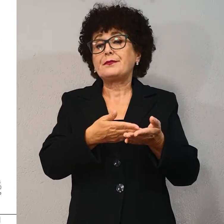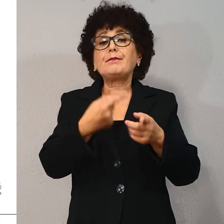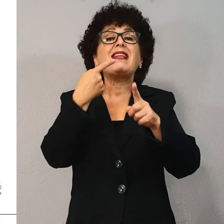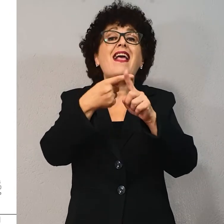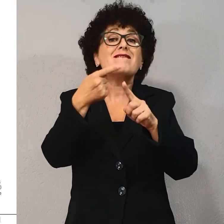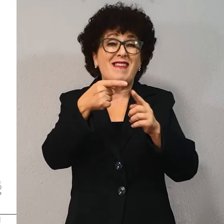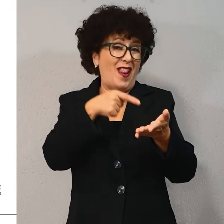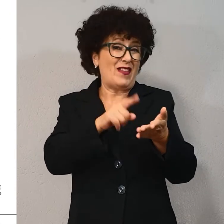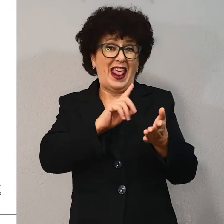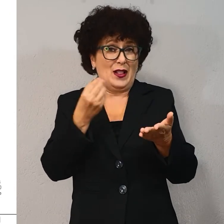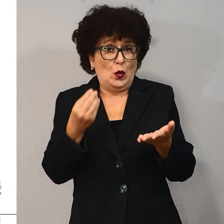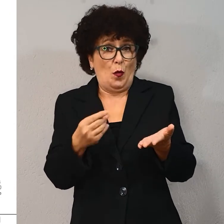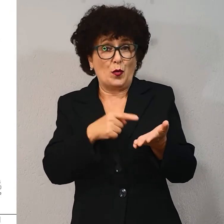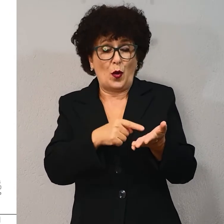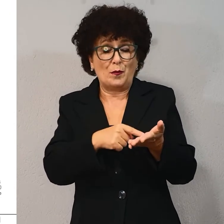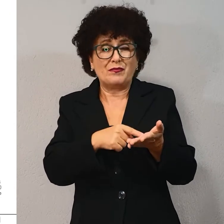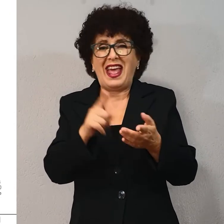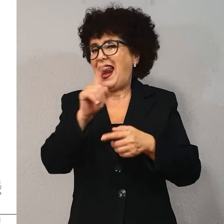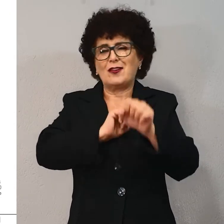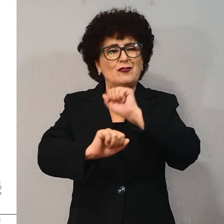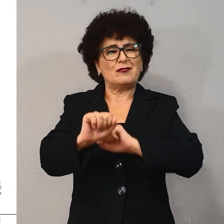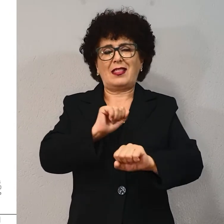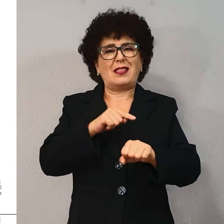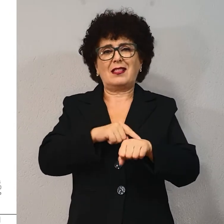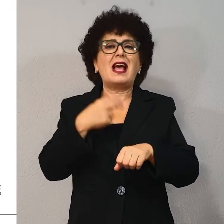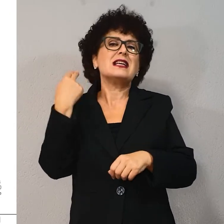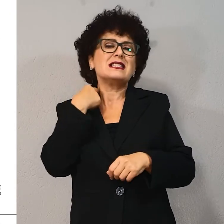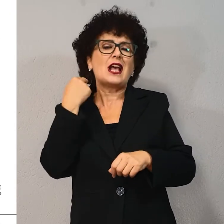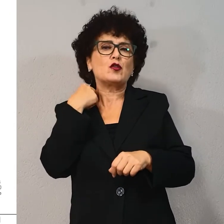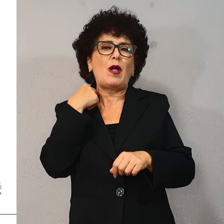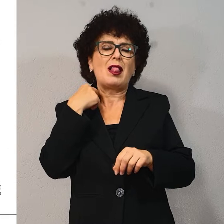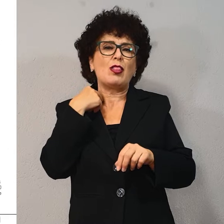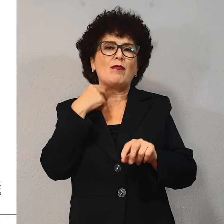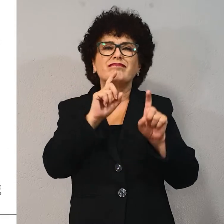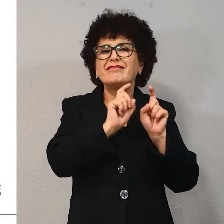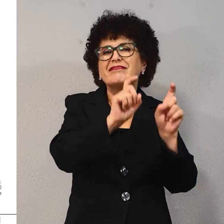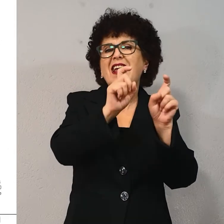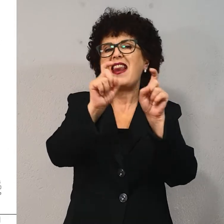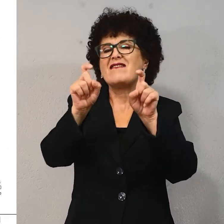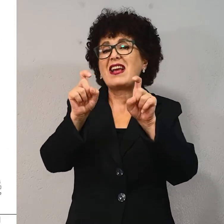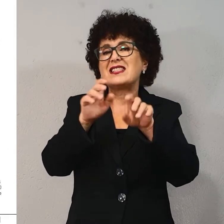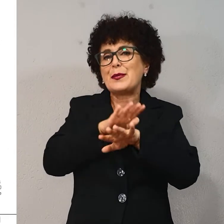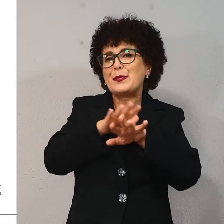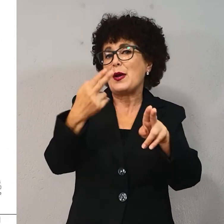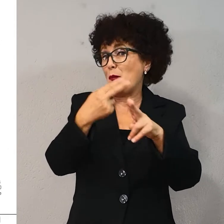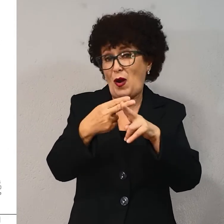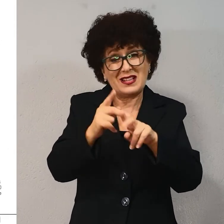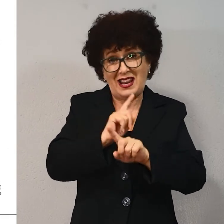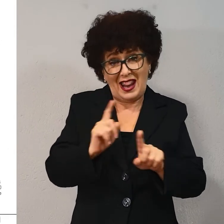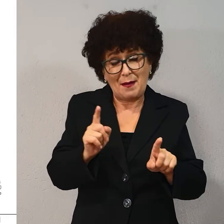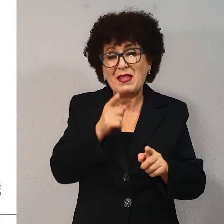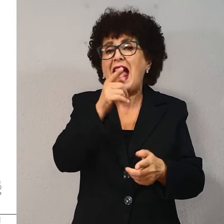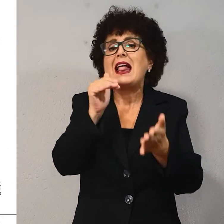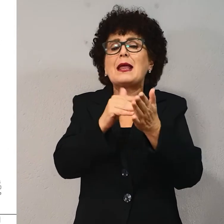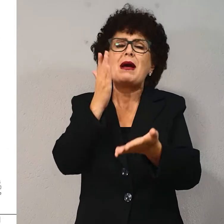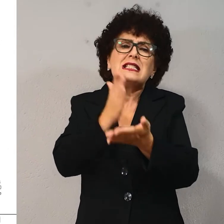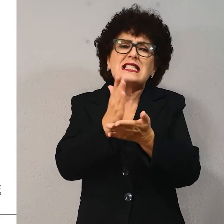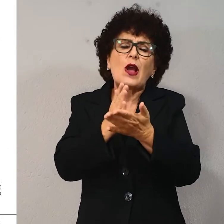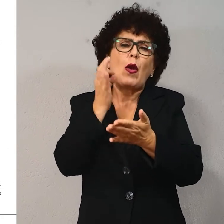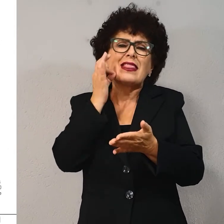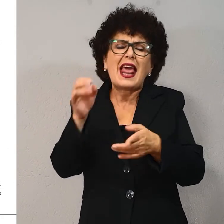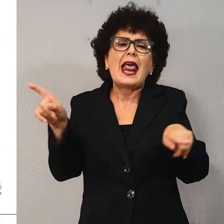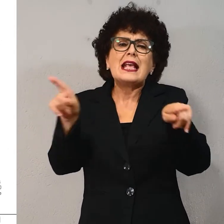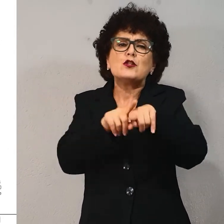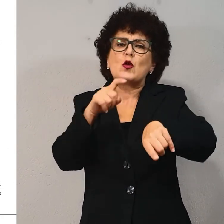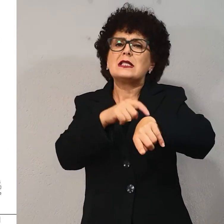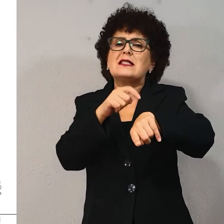Недостатоци. Не штитат од сексуално преносливи инфекции. Треба да се земаат секој ден во приближно